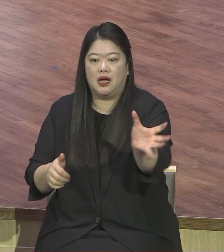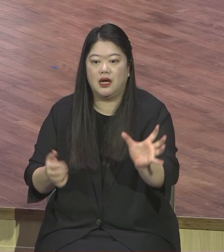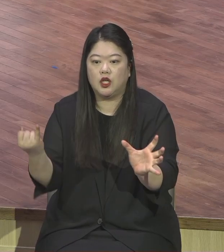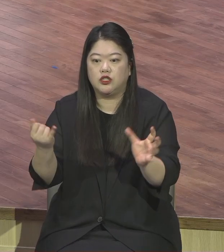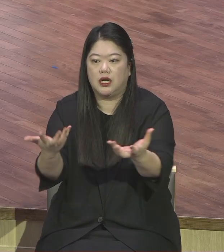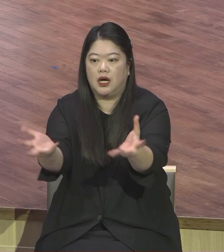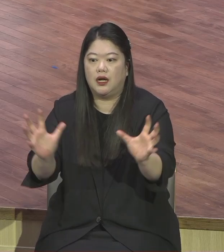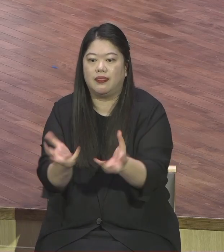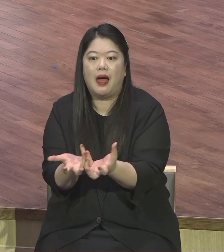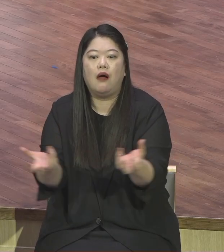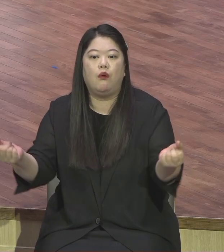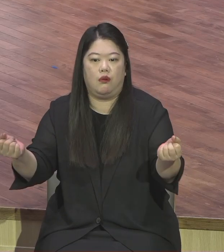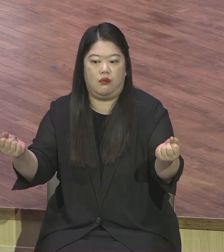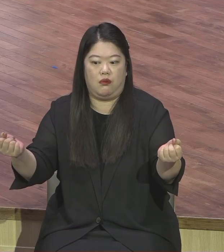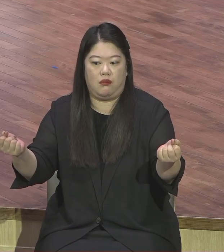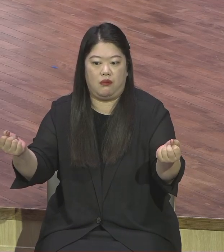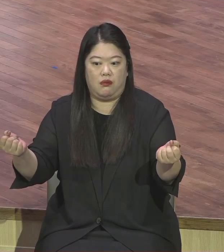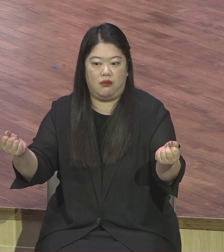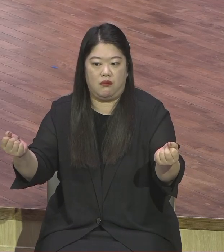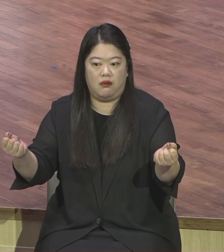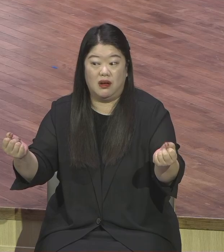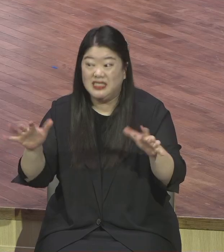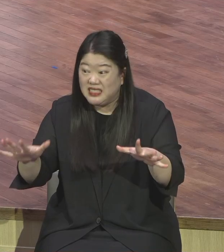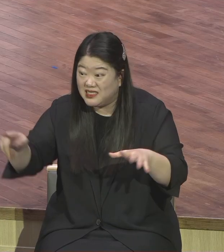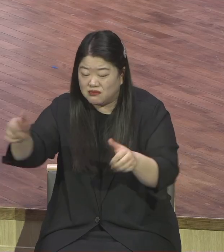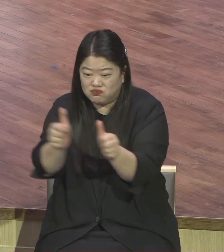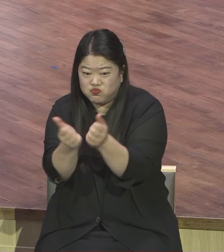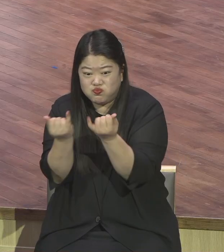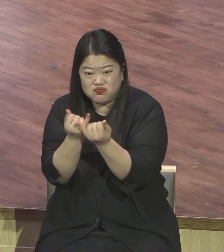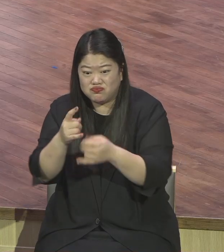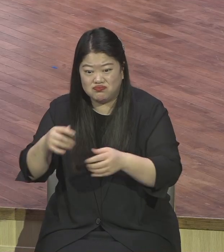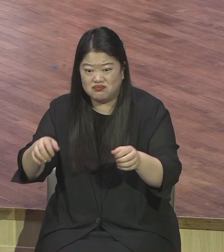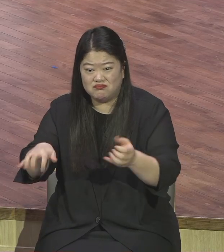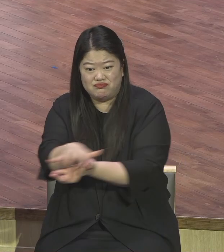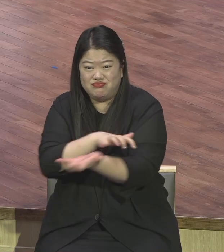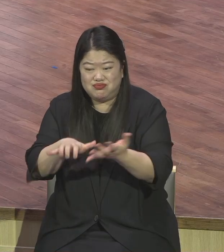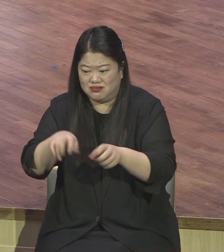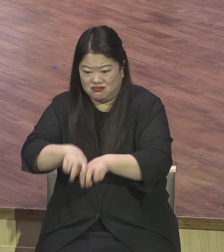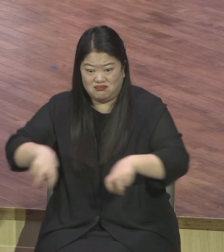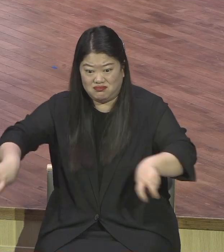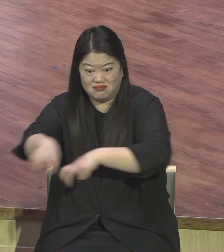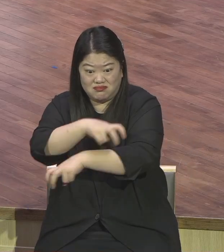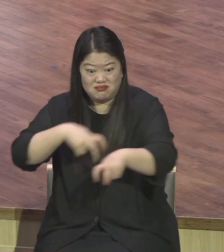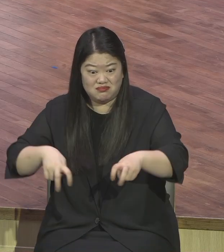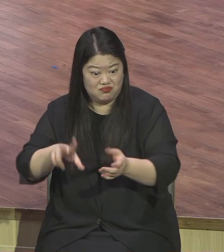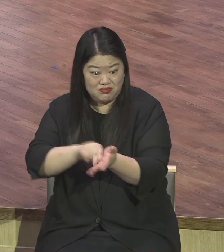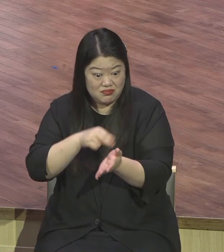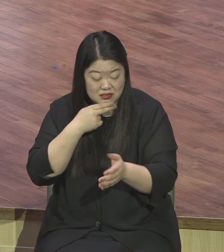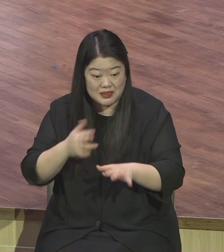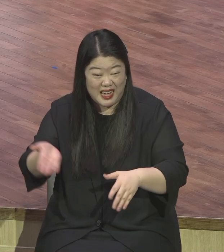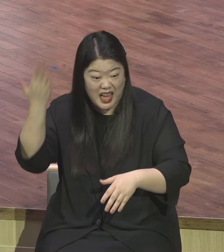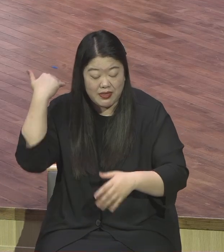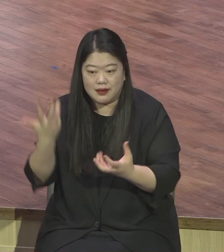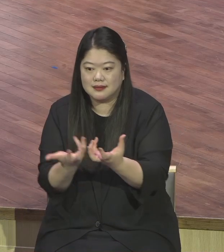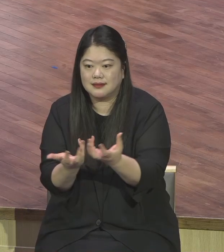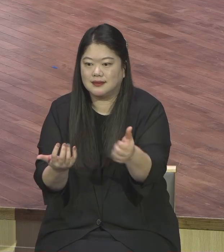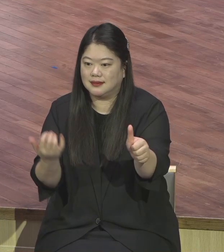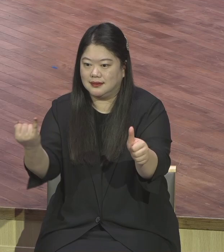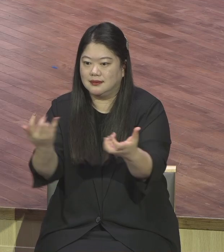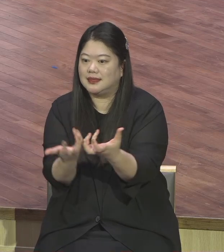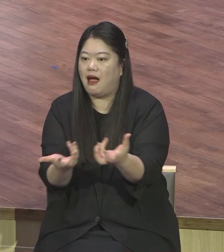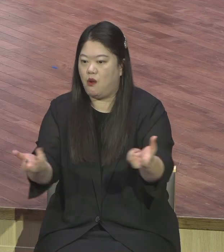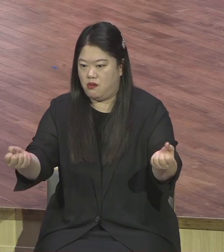철저하게 어느 목사님은 친구 목사가 공항에서 주일날 온다고